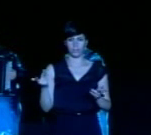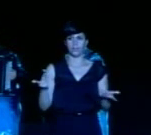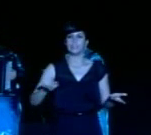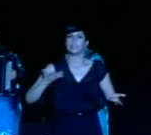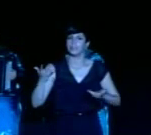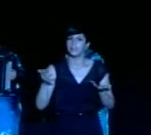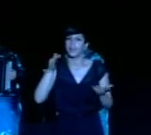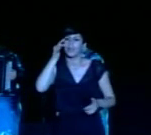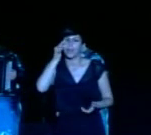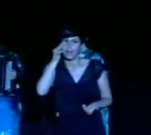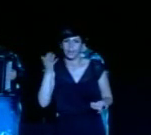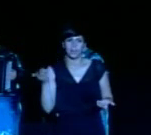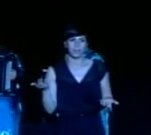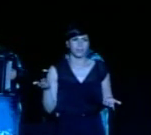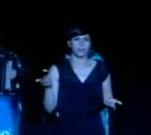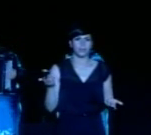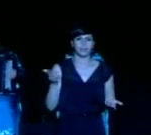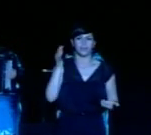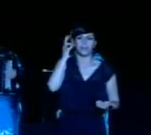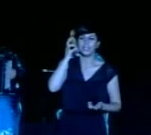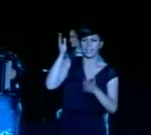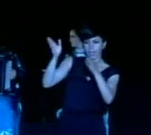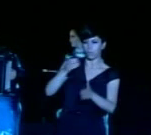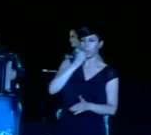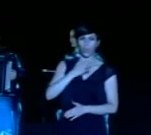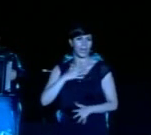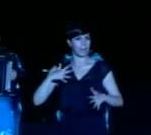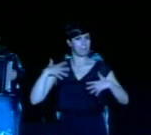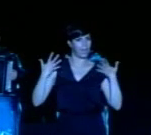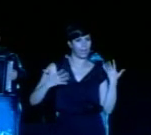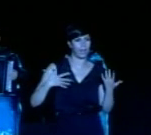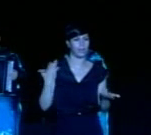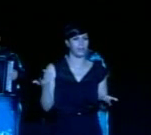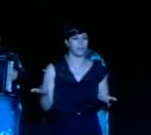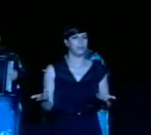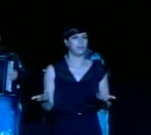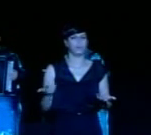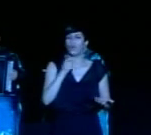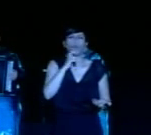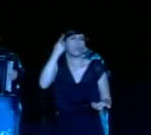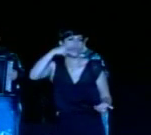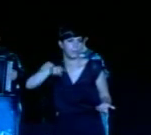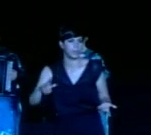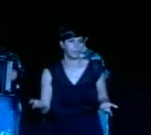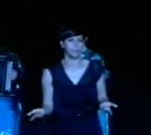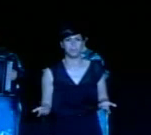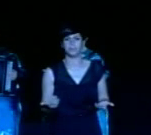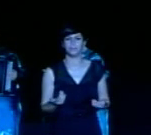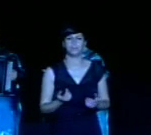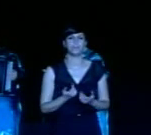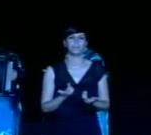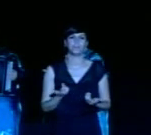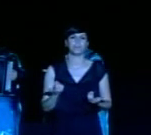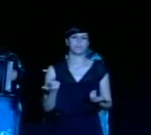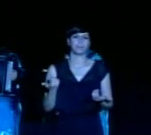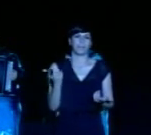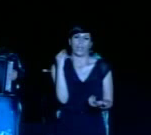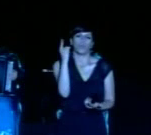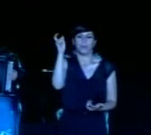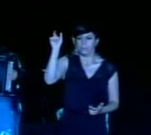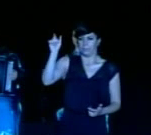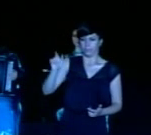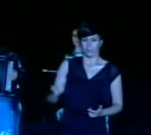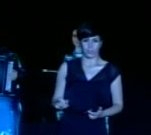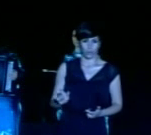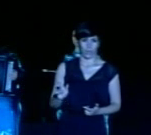cómo descubrían, pues esta chica es buena, esta chica es maja? Bueno, pues había el personaje